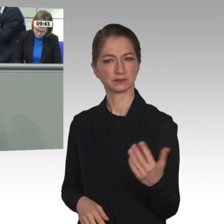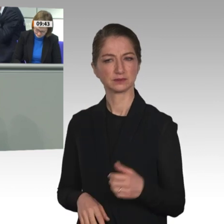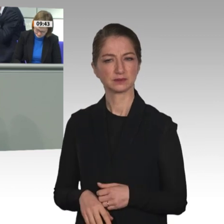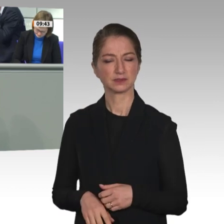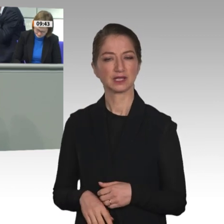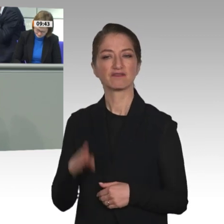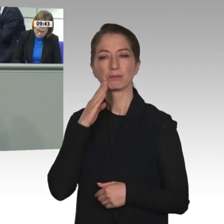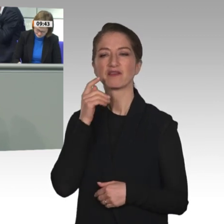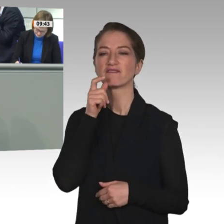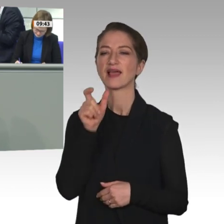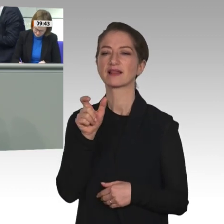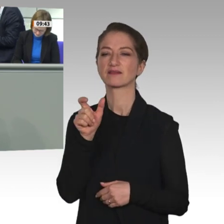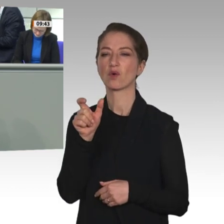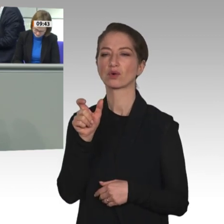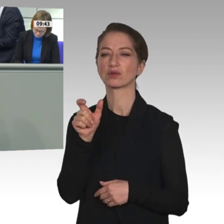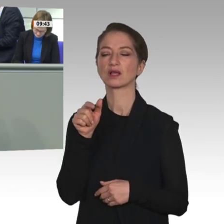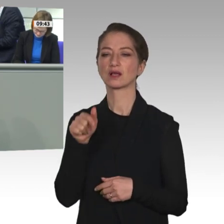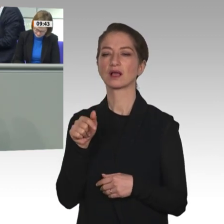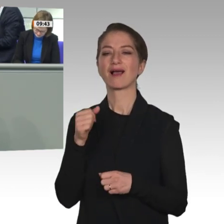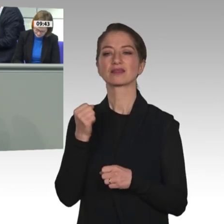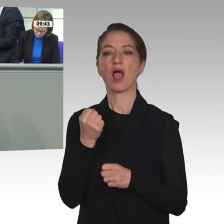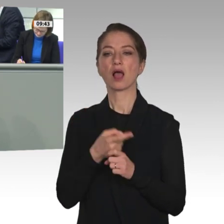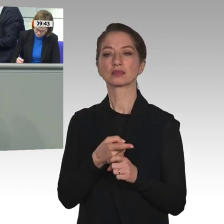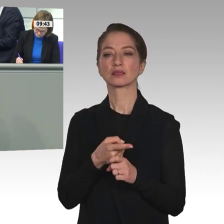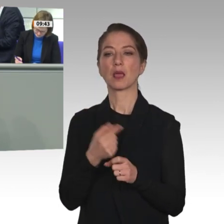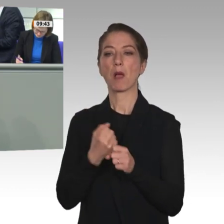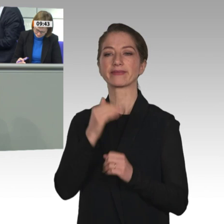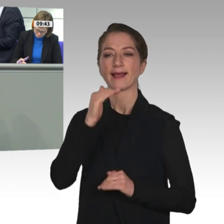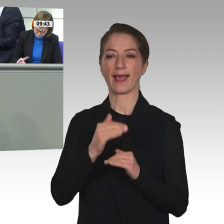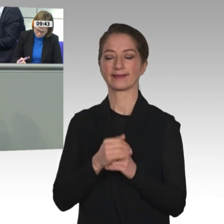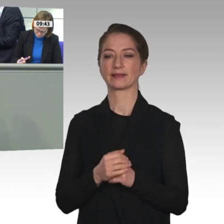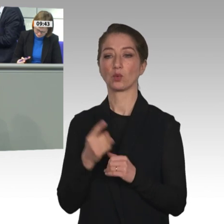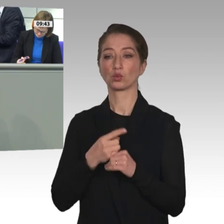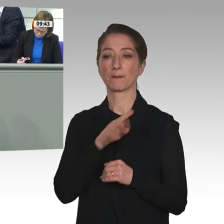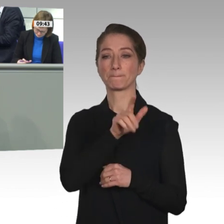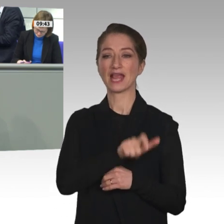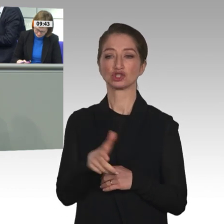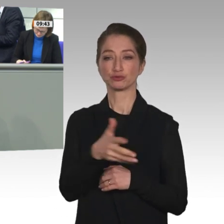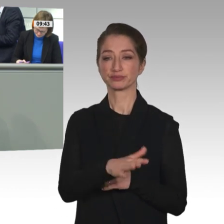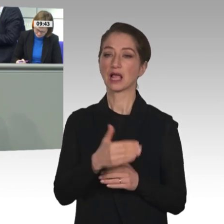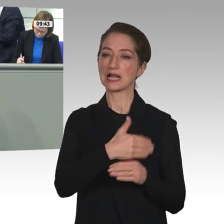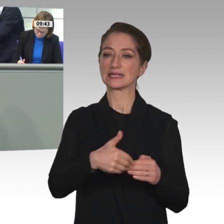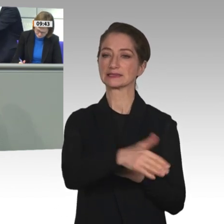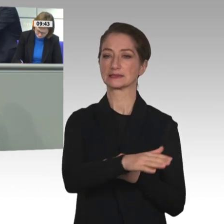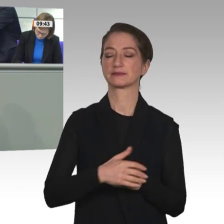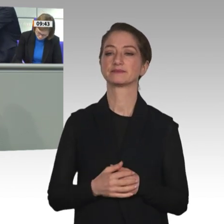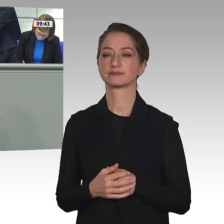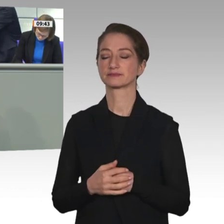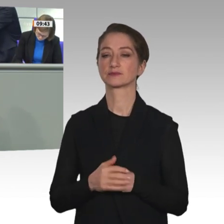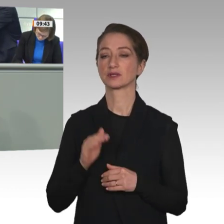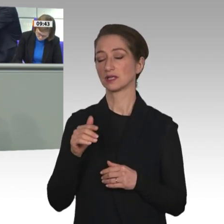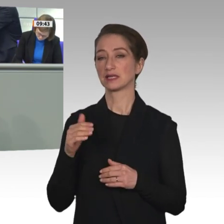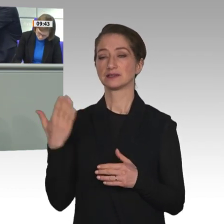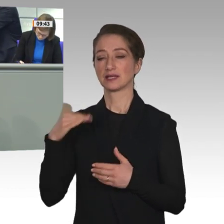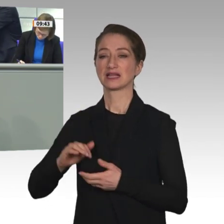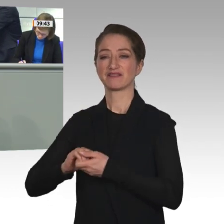verharmlosen die Tat und sie grenzen aus. Über 200 Menschen wurden von Rechtsextremen seit der